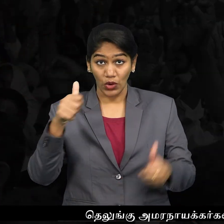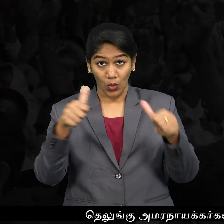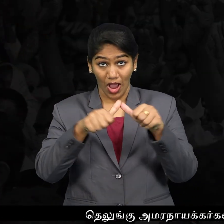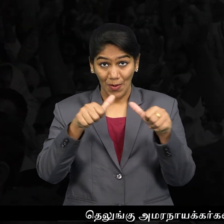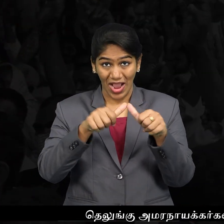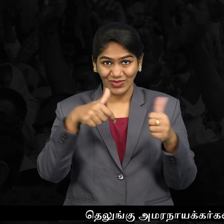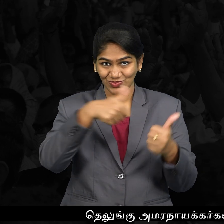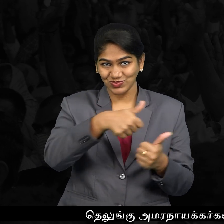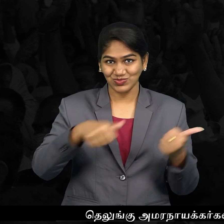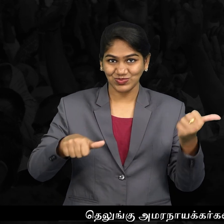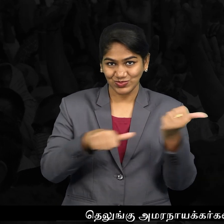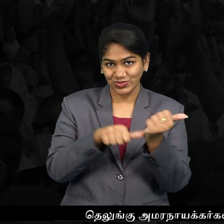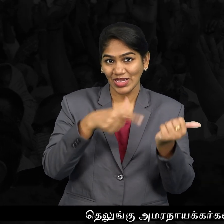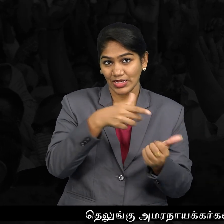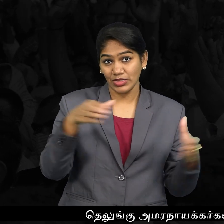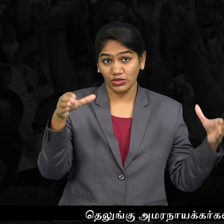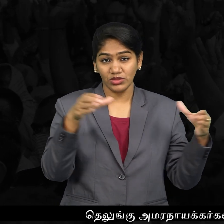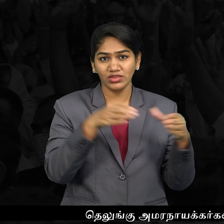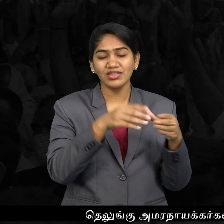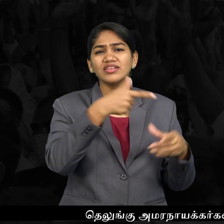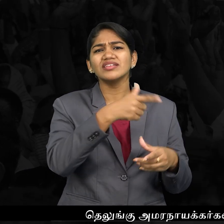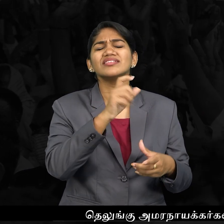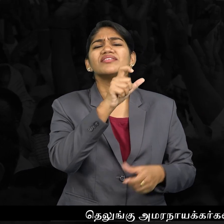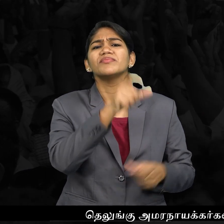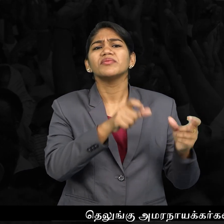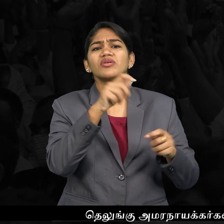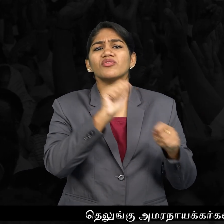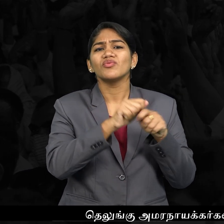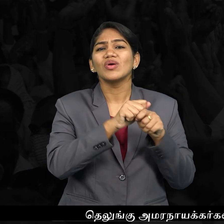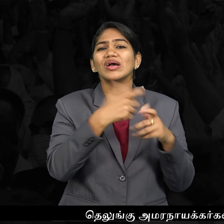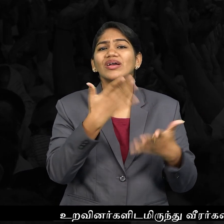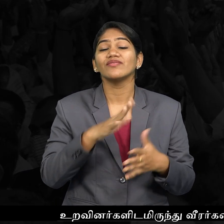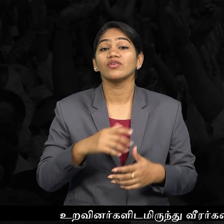தெலுங்கு அமர நாயக்கர்கள் தங்கள் கிராமங்கள் அல்லது